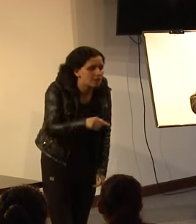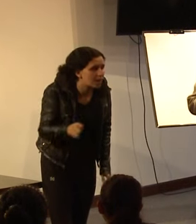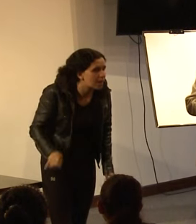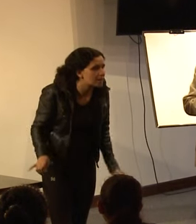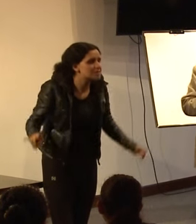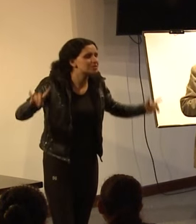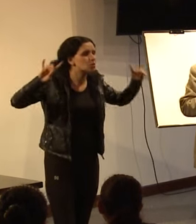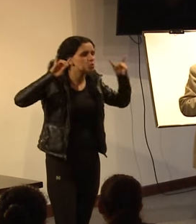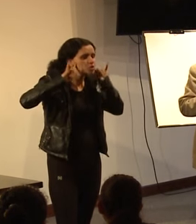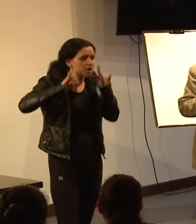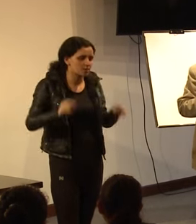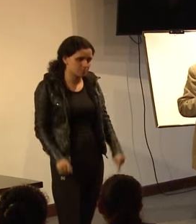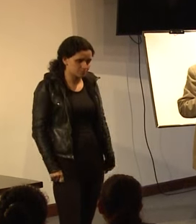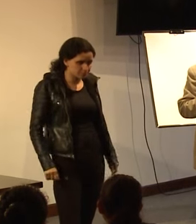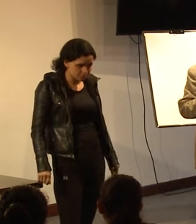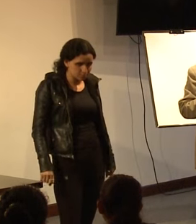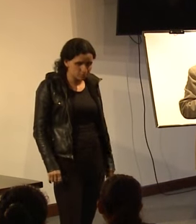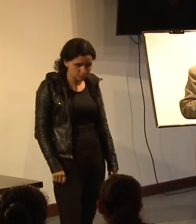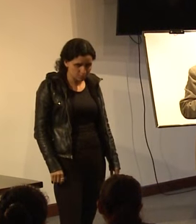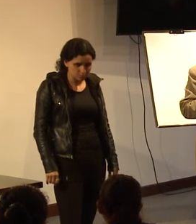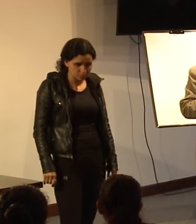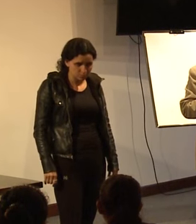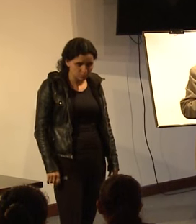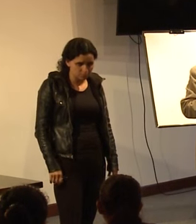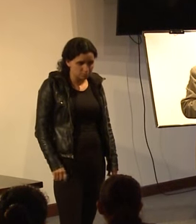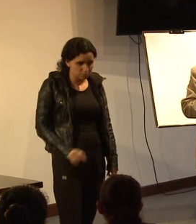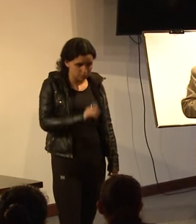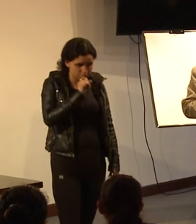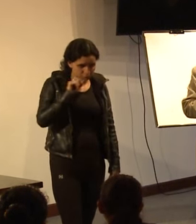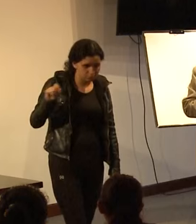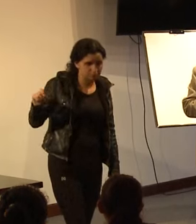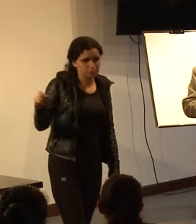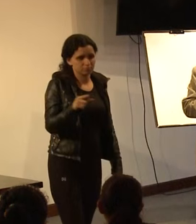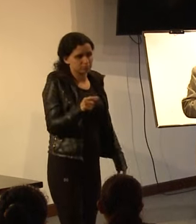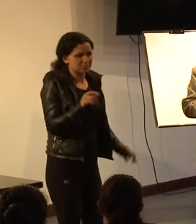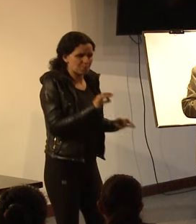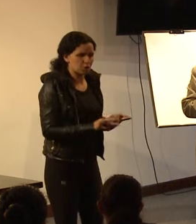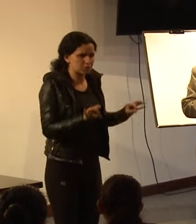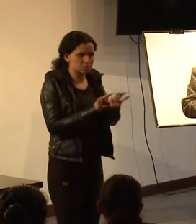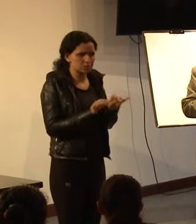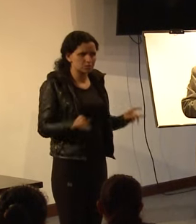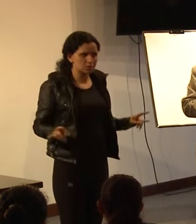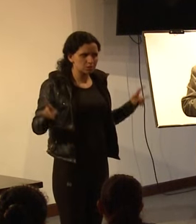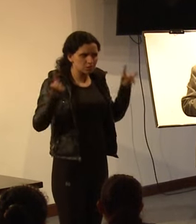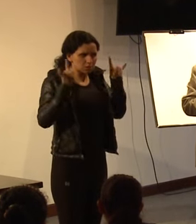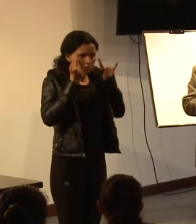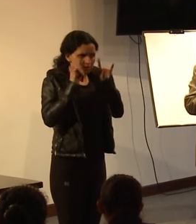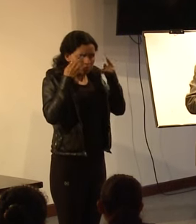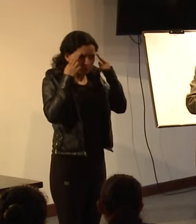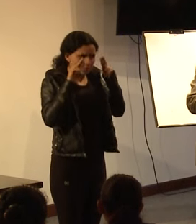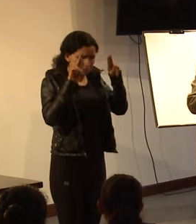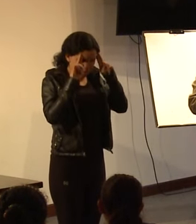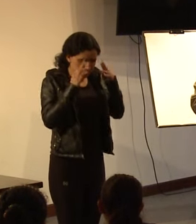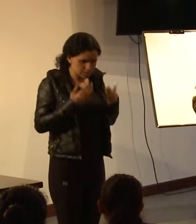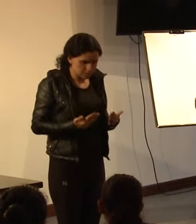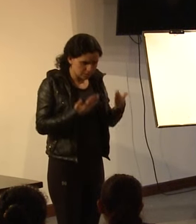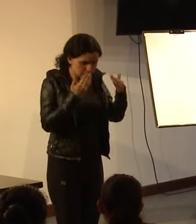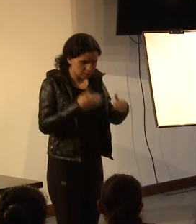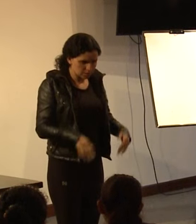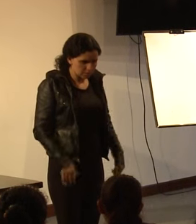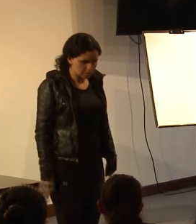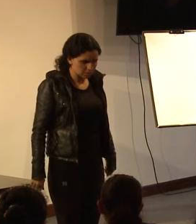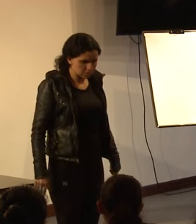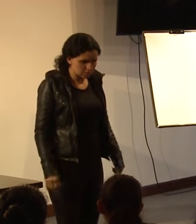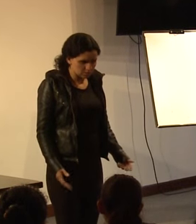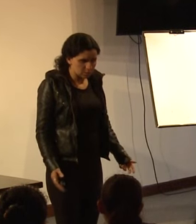largo. ¿A ustedes les parece que a uno en la vida le sirve saber escuchar? O sea, ¿no les parece que buena parte del